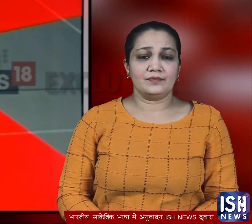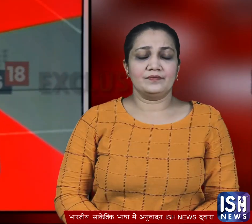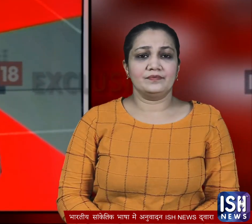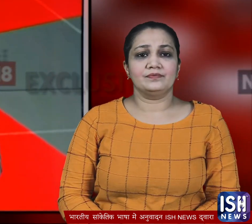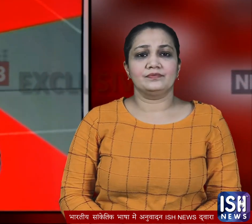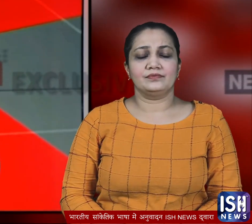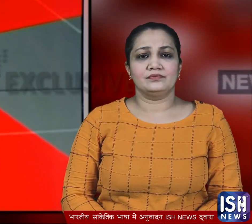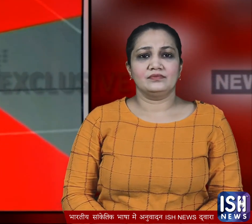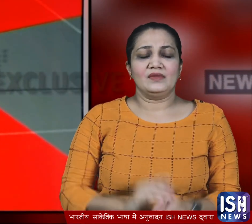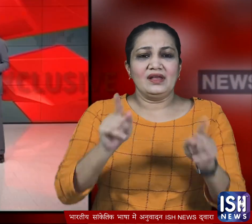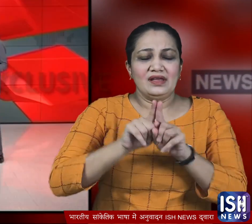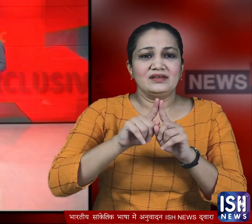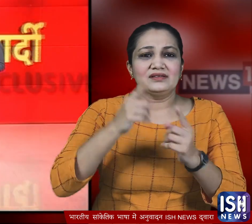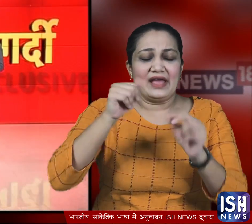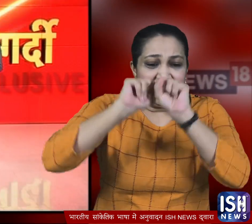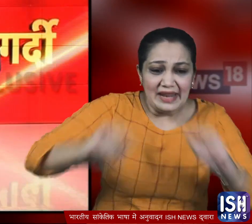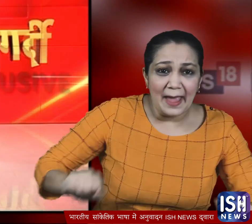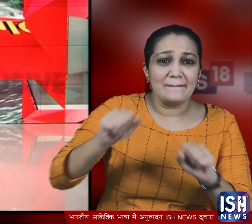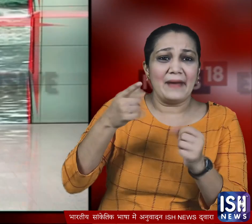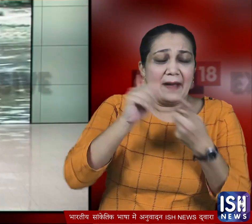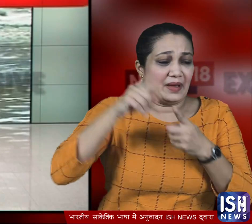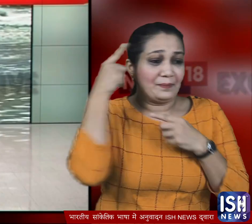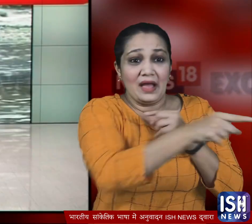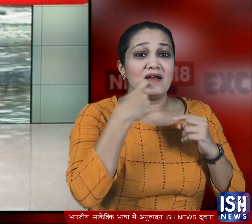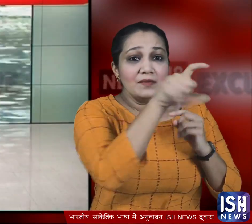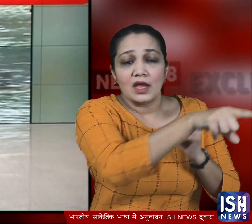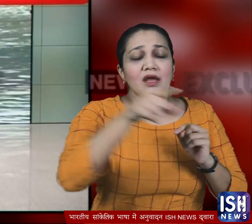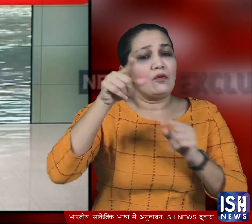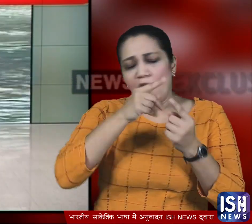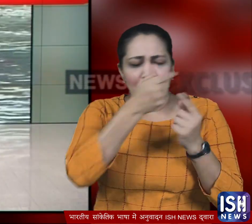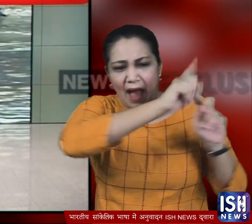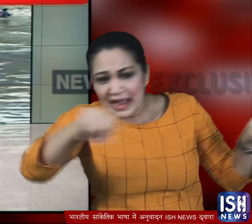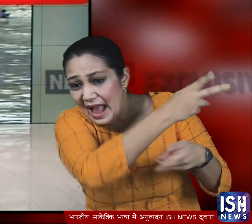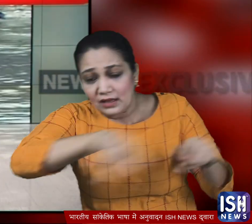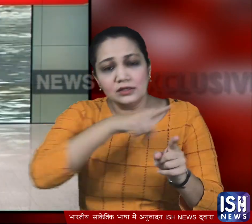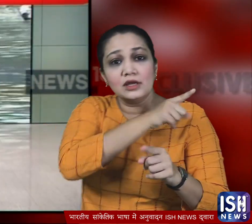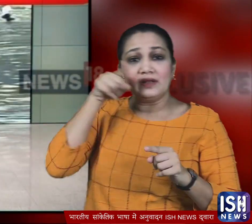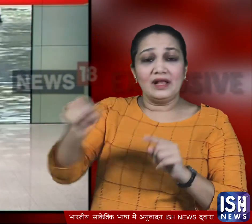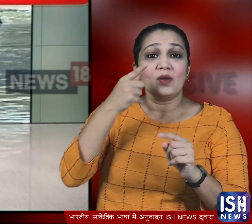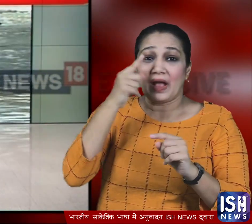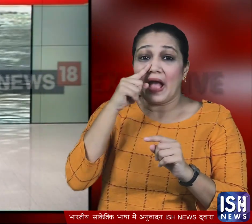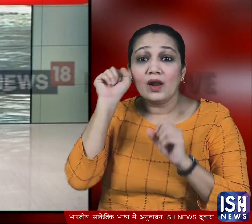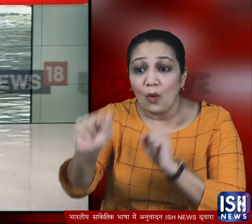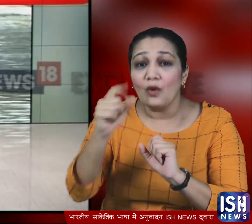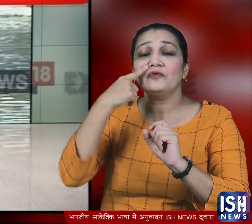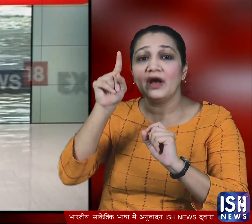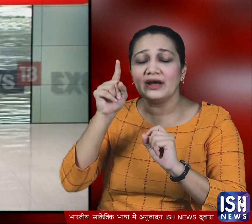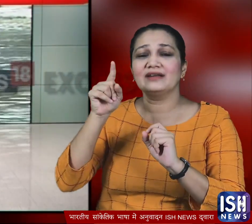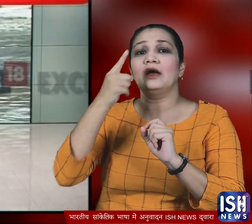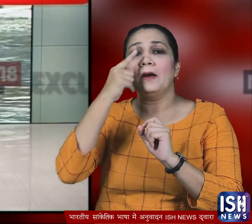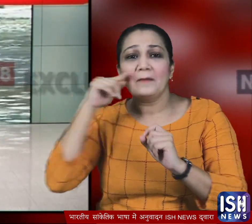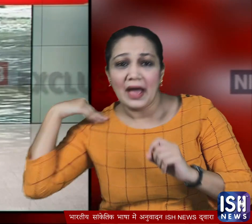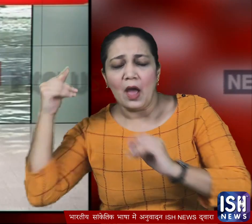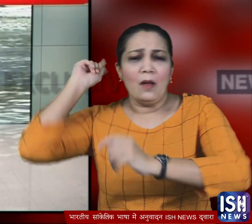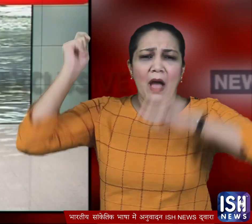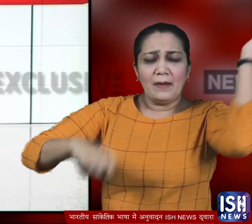आया। वहां रेप का केस वापस नहीं लेने पर दबंगों ने लड़की के पिता और उसके भाई की बुरी तरीके से पिटाई की। रेप